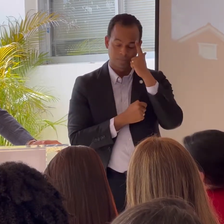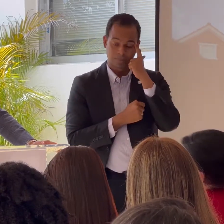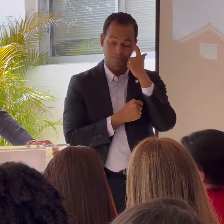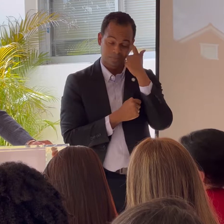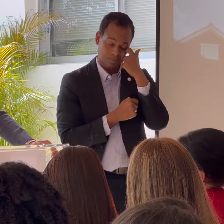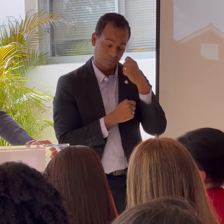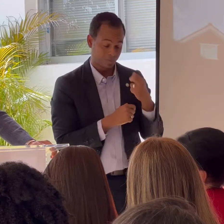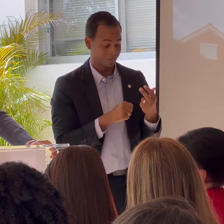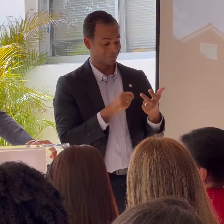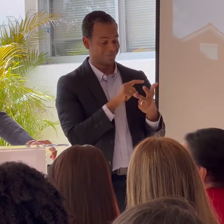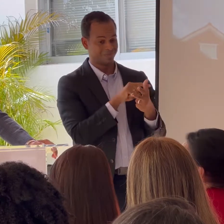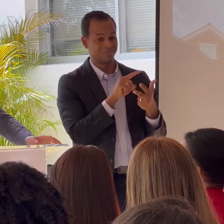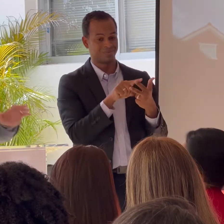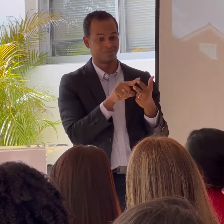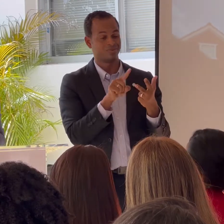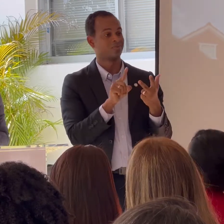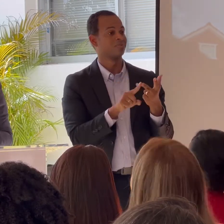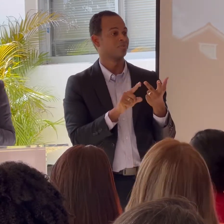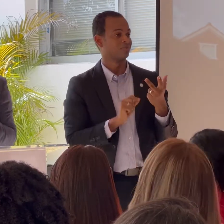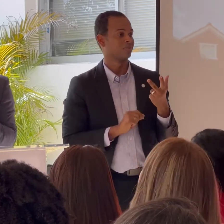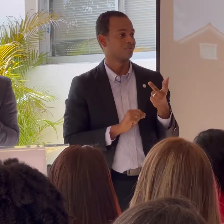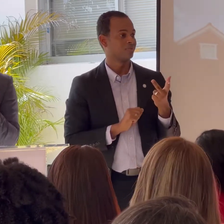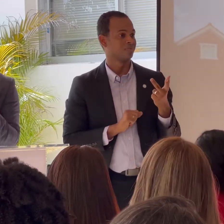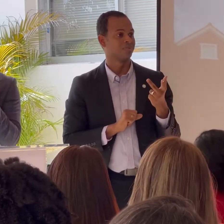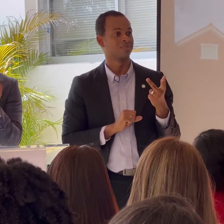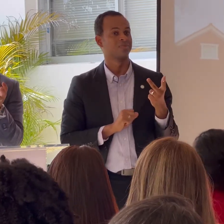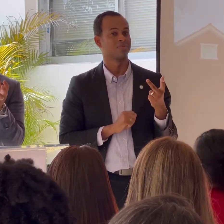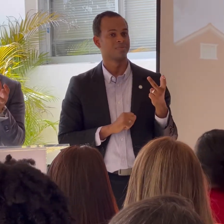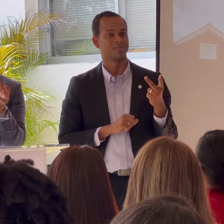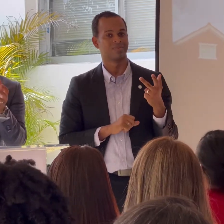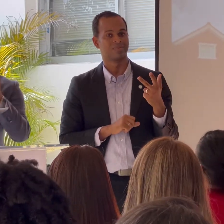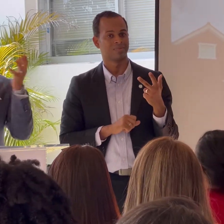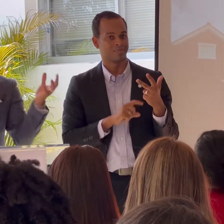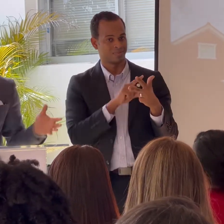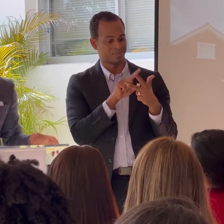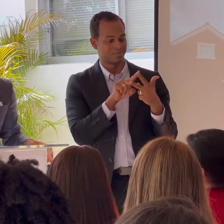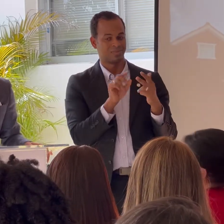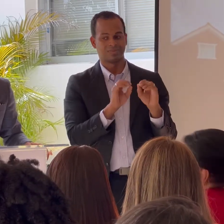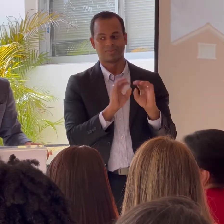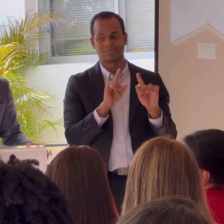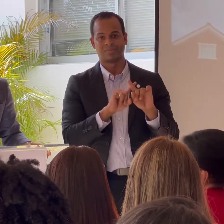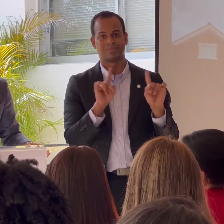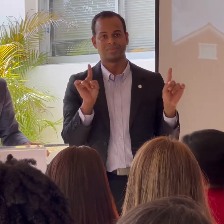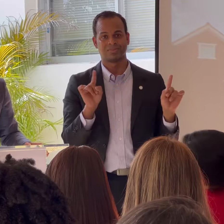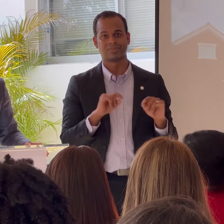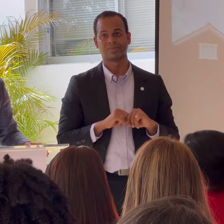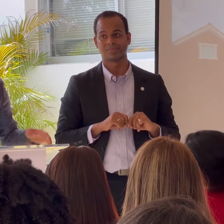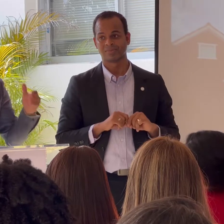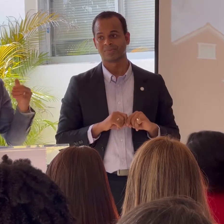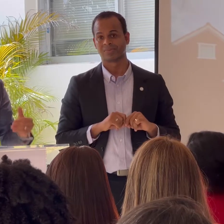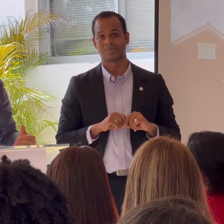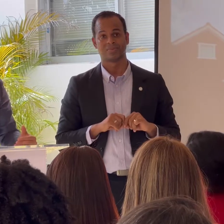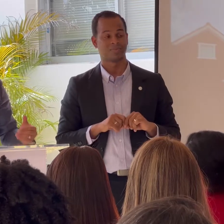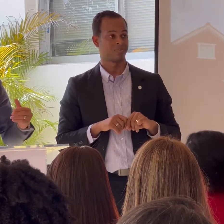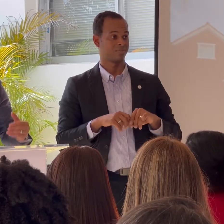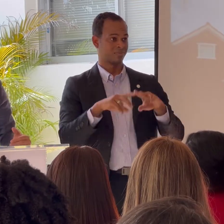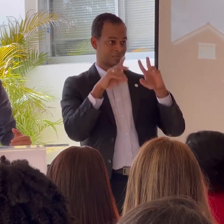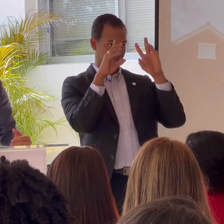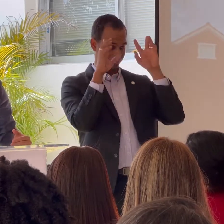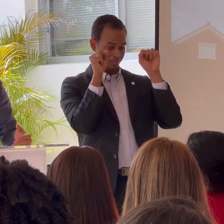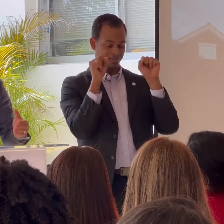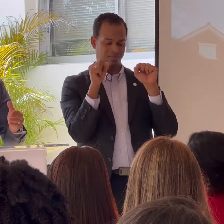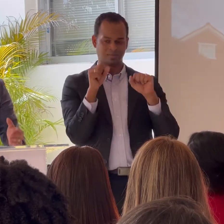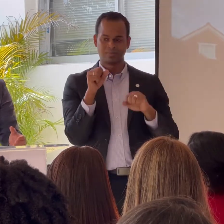Las tres canciones nos muestran tres dramas diferentes. Cuando el presidente nos